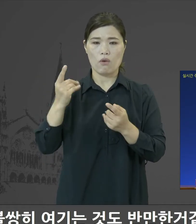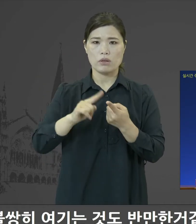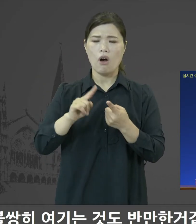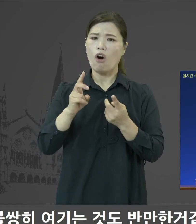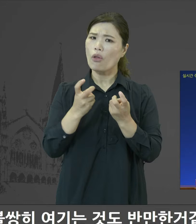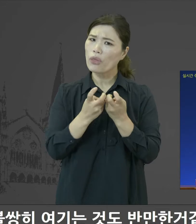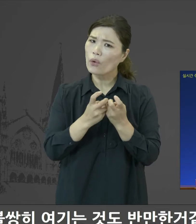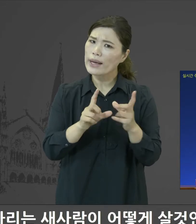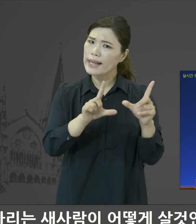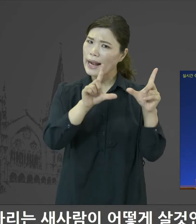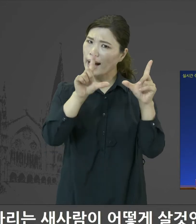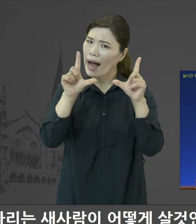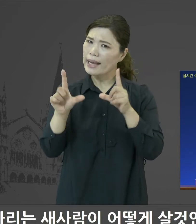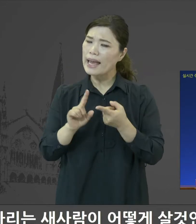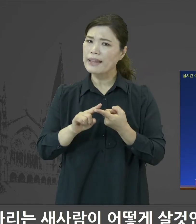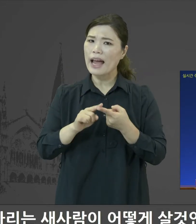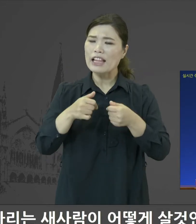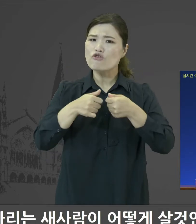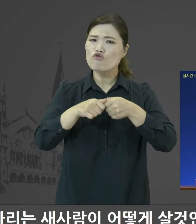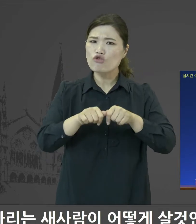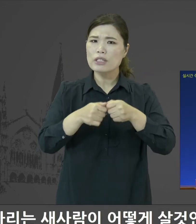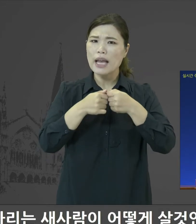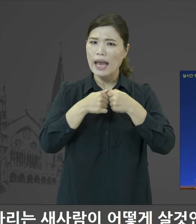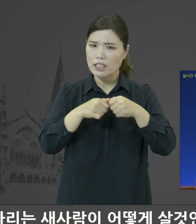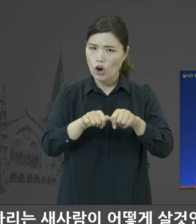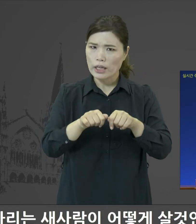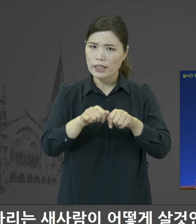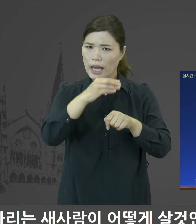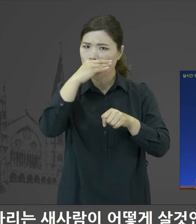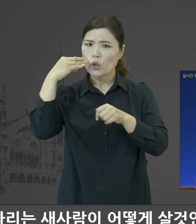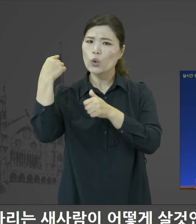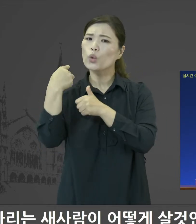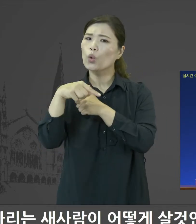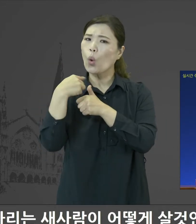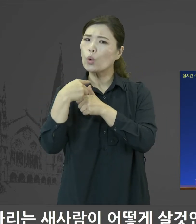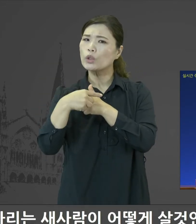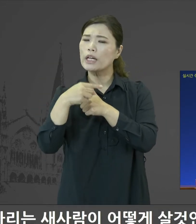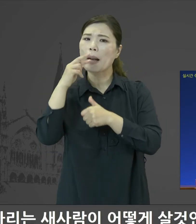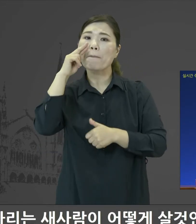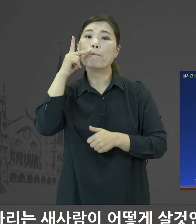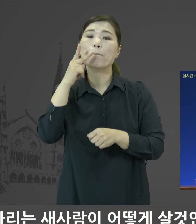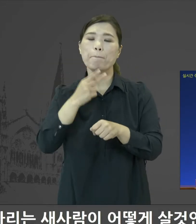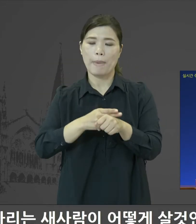어떻게 살지에 대한 구체적인 교훈을 바울이 주는 대목입니다.